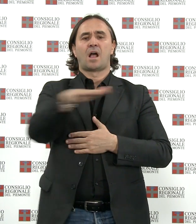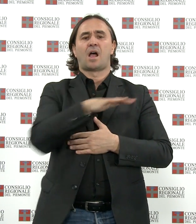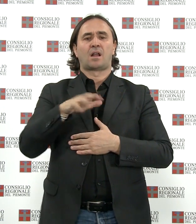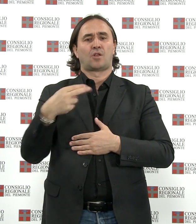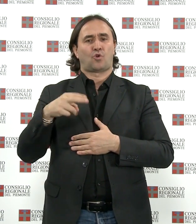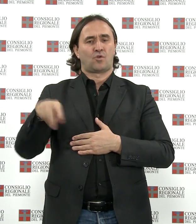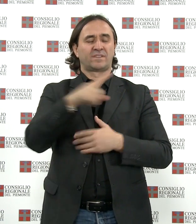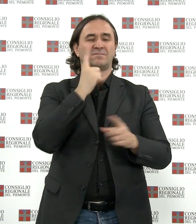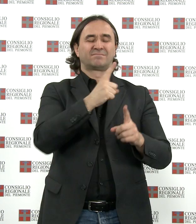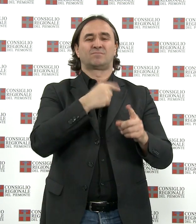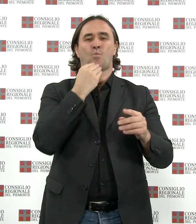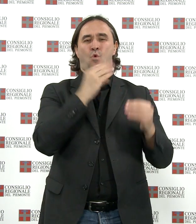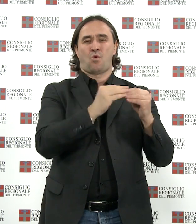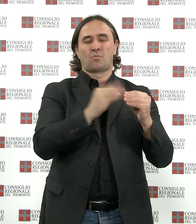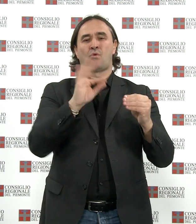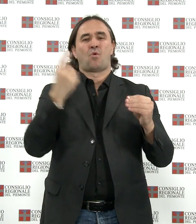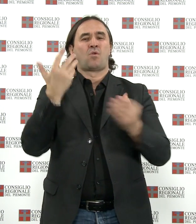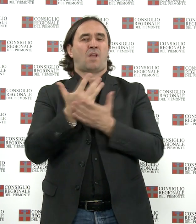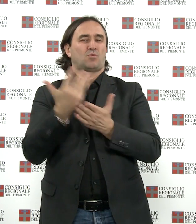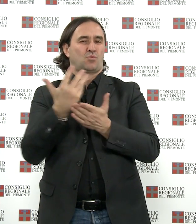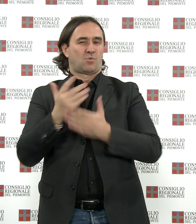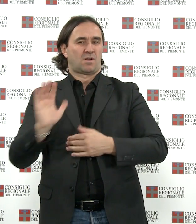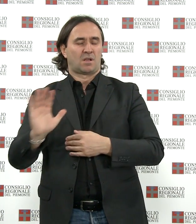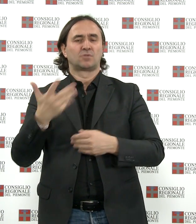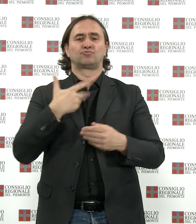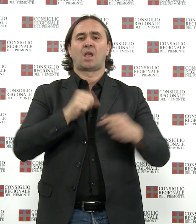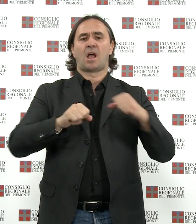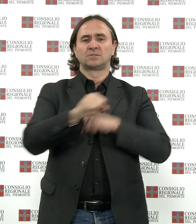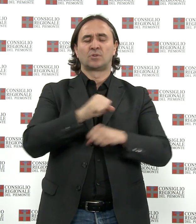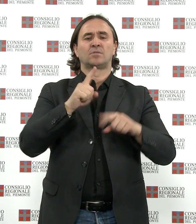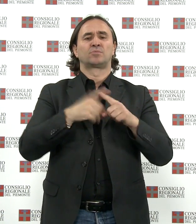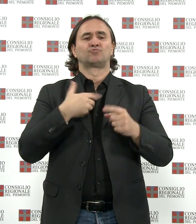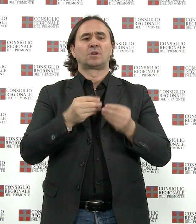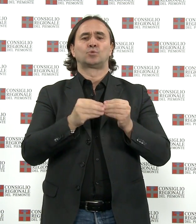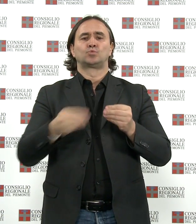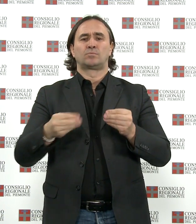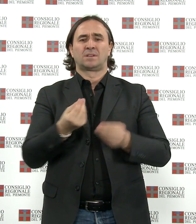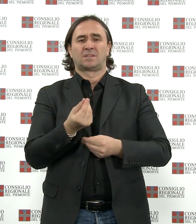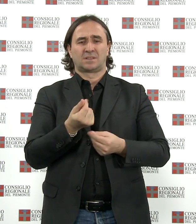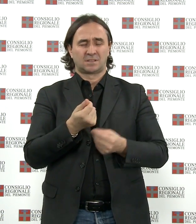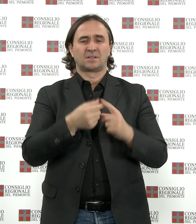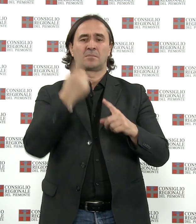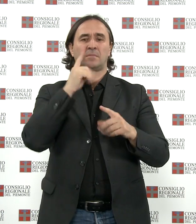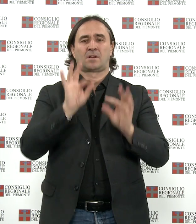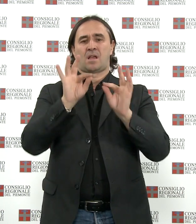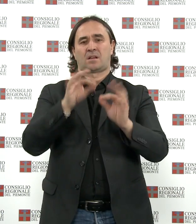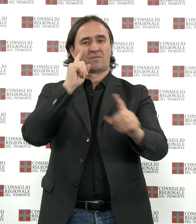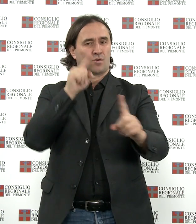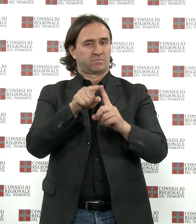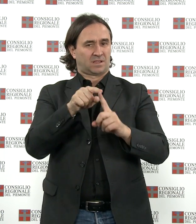naturale, contiene le azioni, gli strumenti e le risorse necessarie per il raggiungimento degli obiettivi. Due i siti di interesse